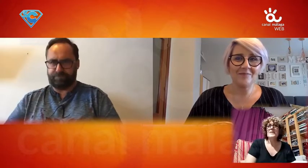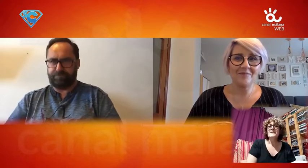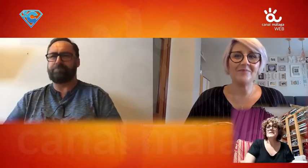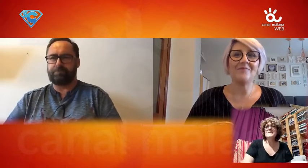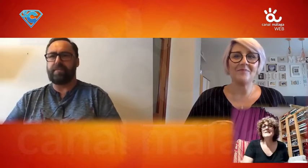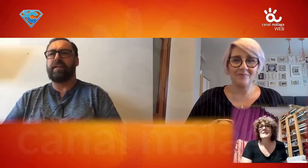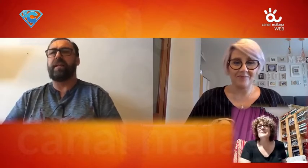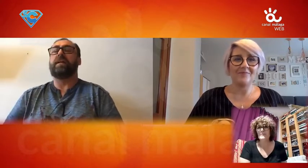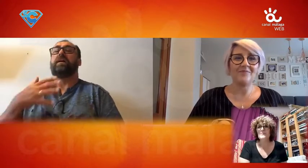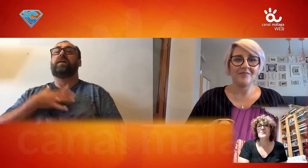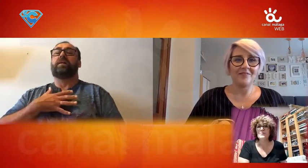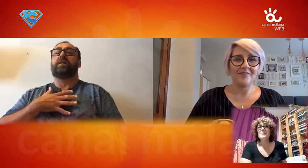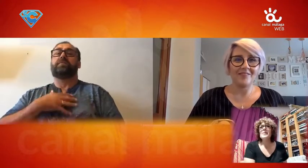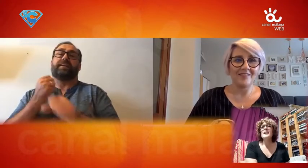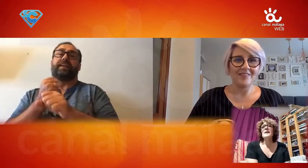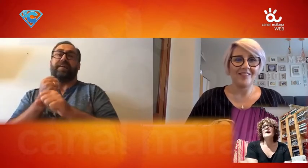Sí, sí.